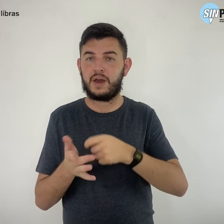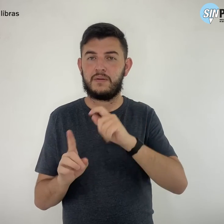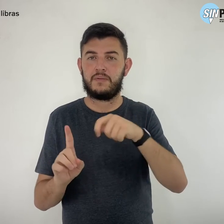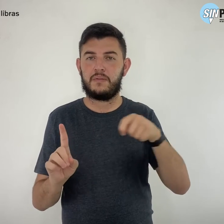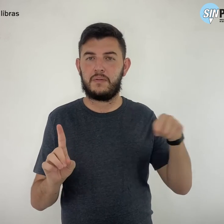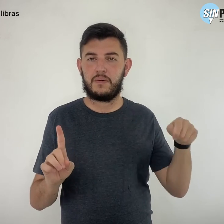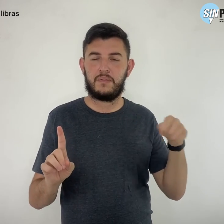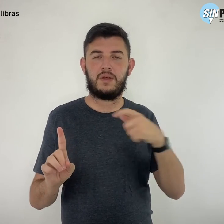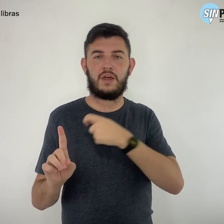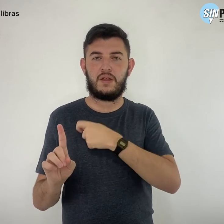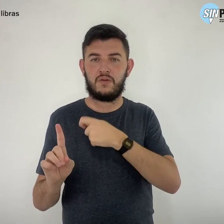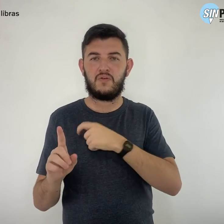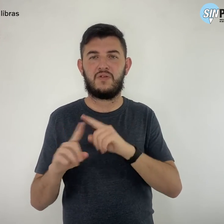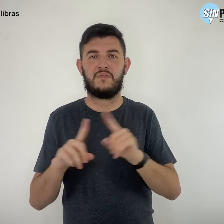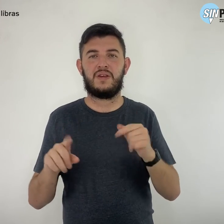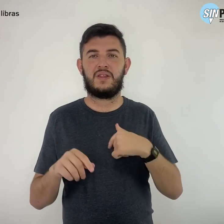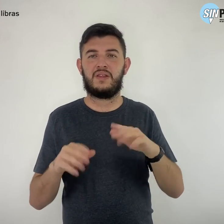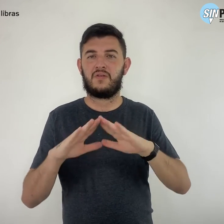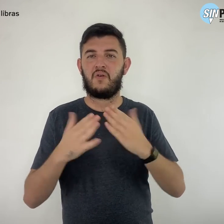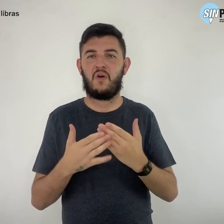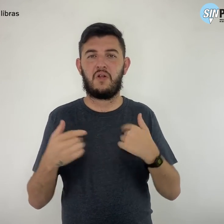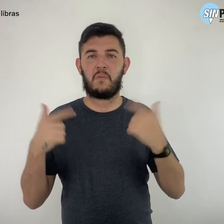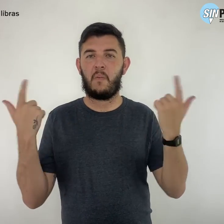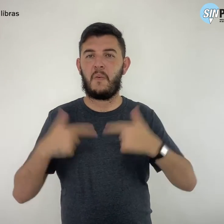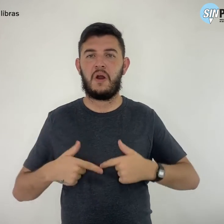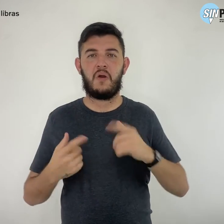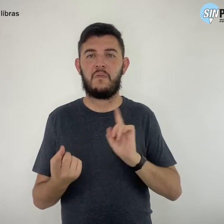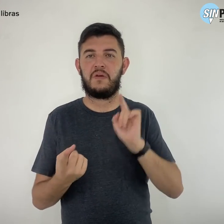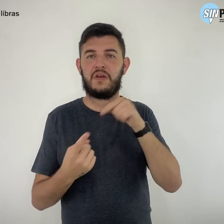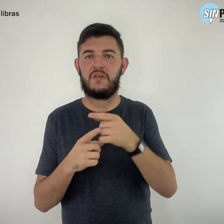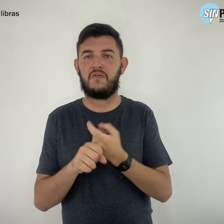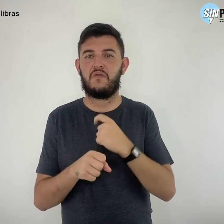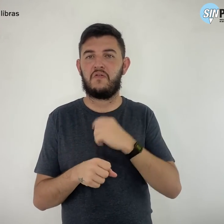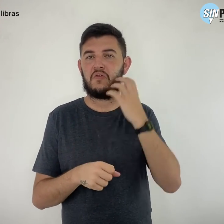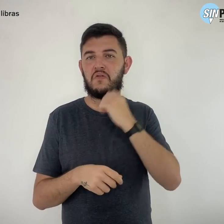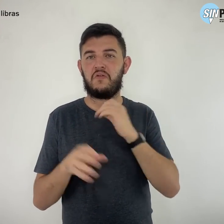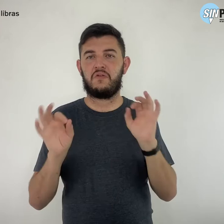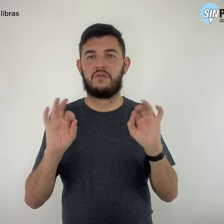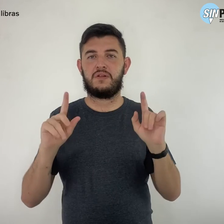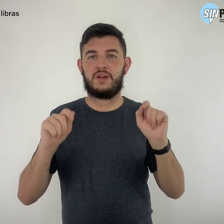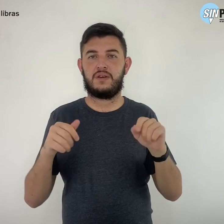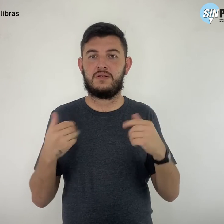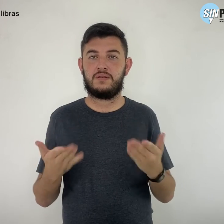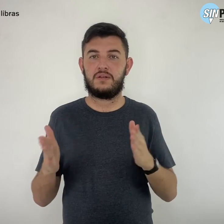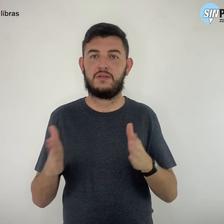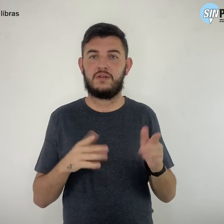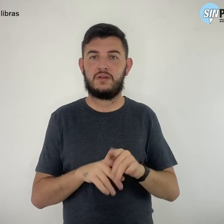fins lucrativos. Após a análise minuciosa do PL